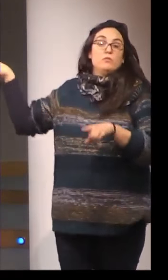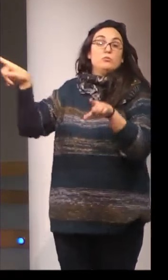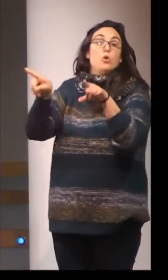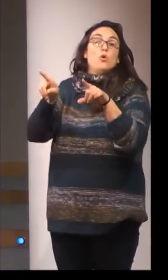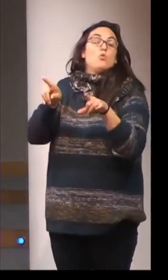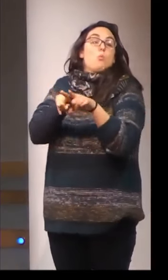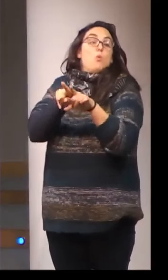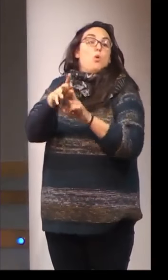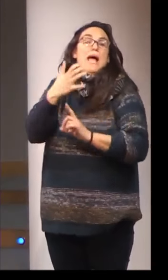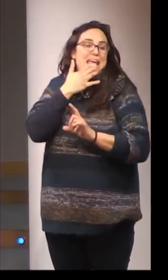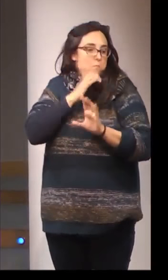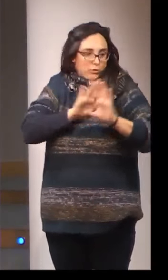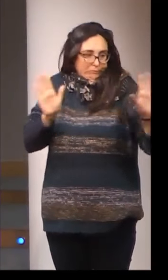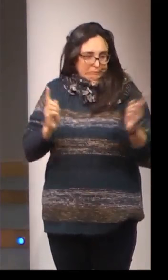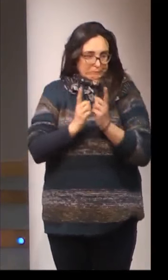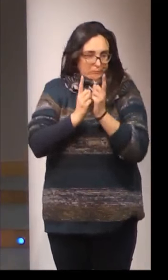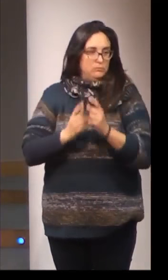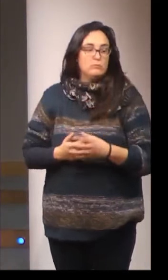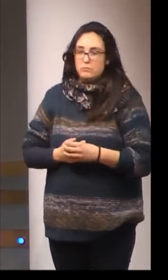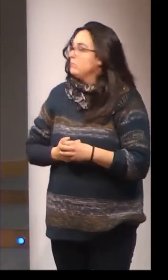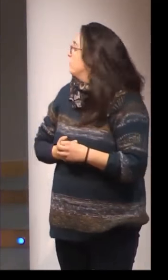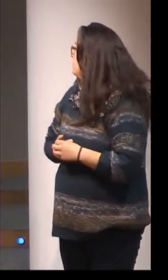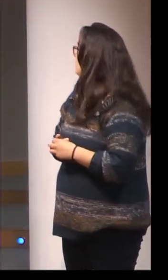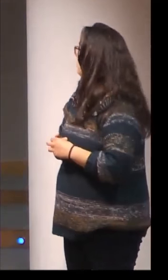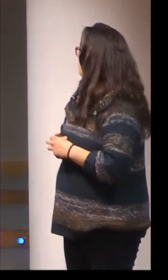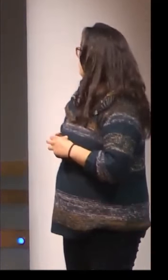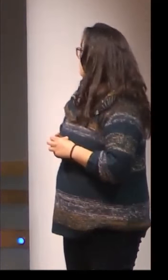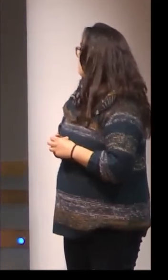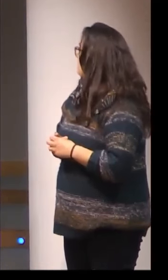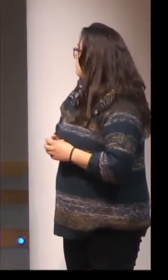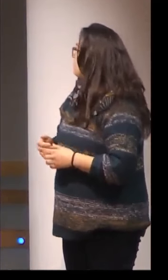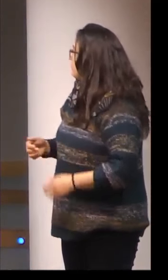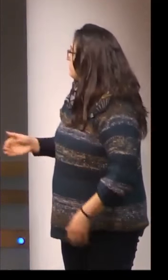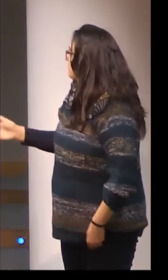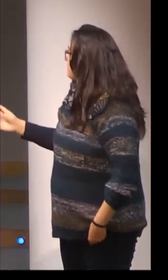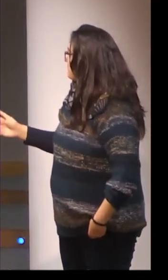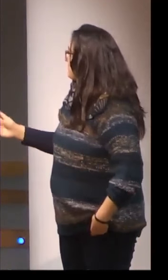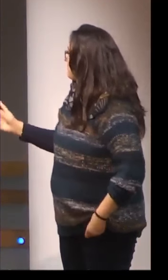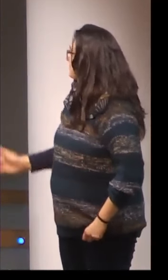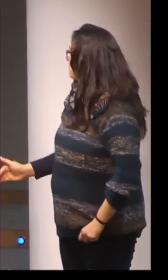Seguimos. Pues ahí veis un ejemplo breve de cómo funcionan los vídeos.